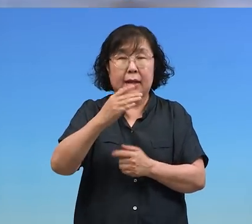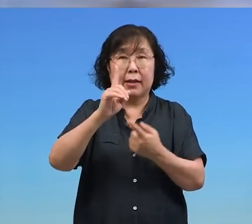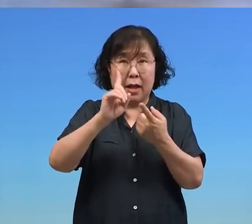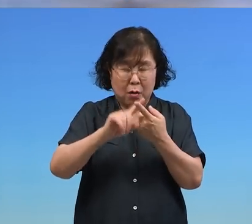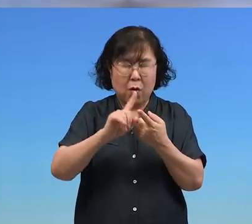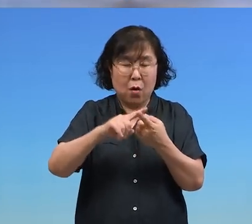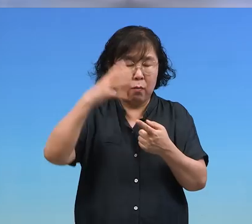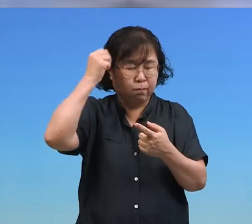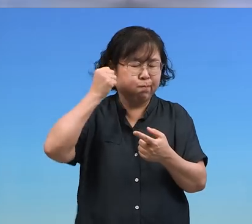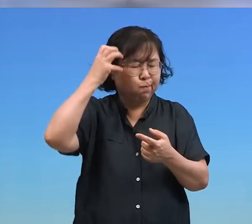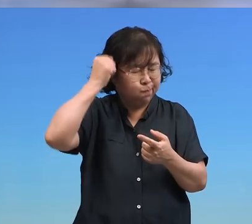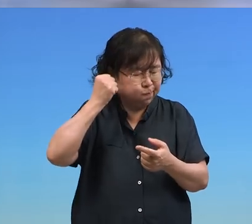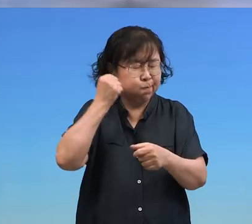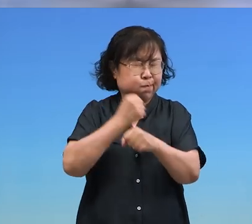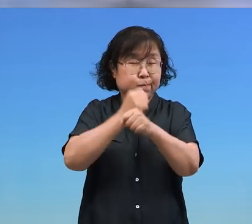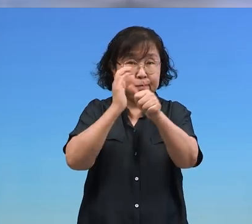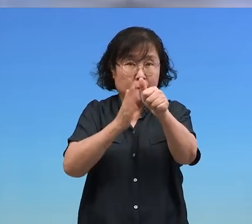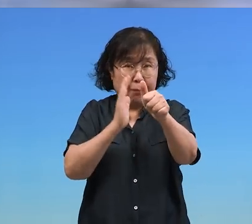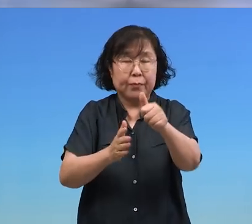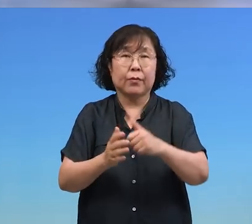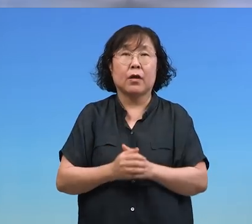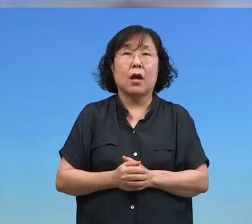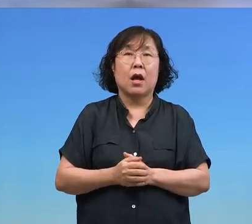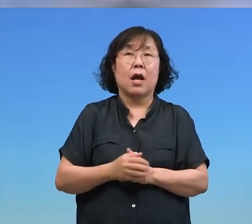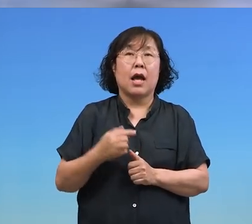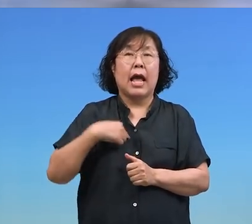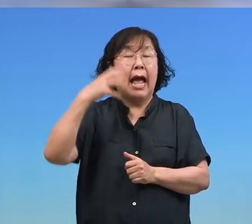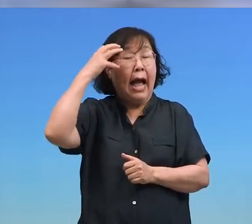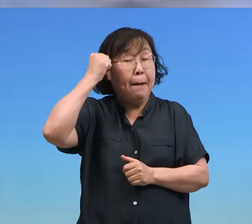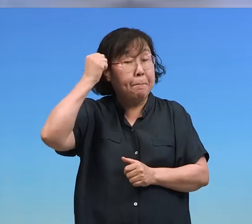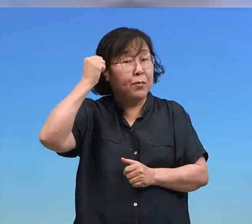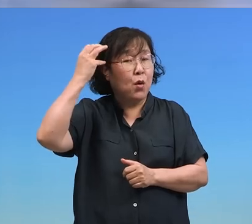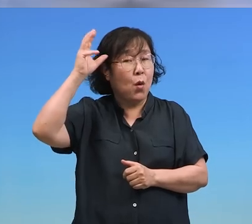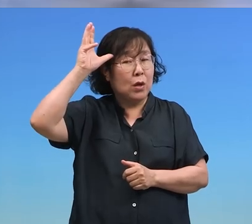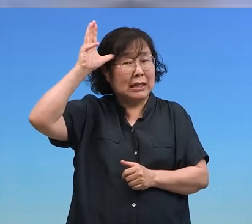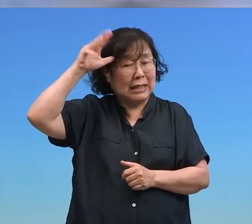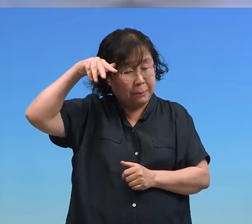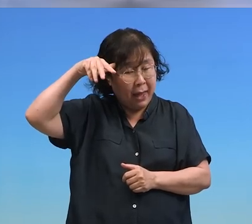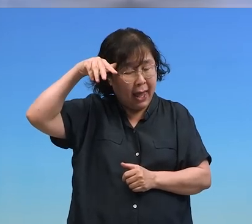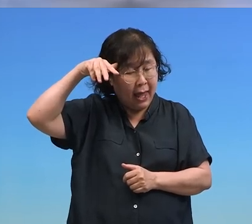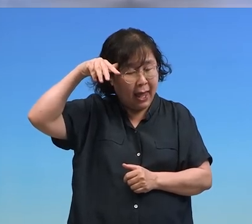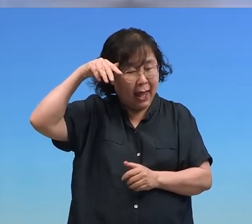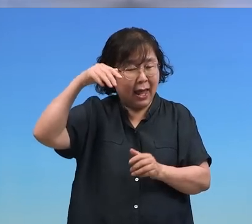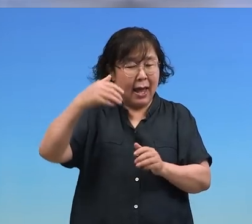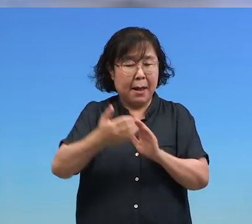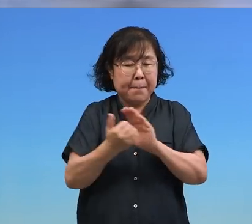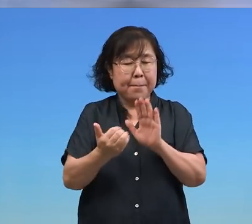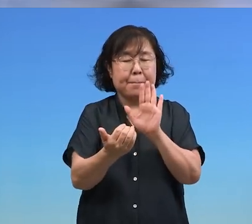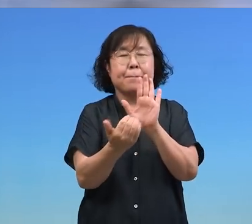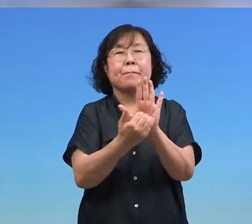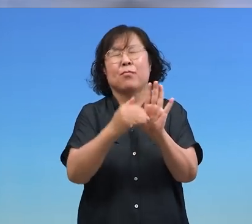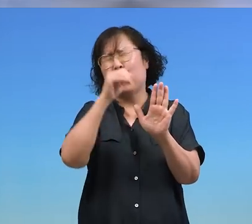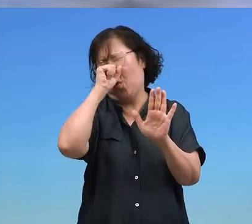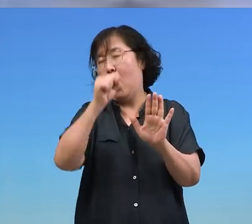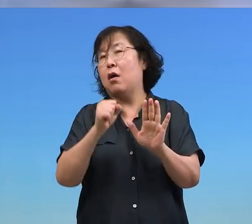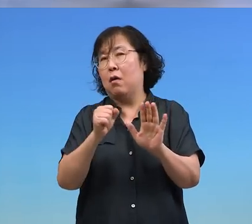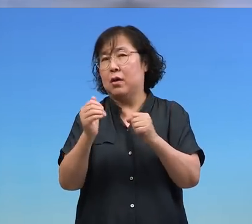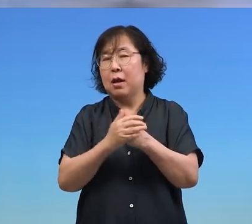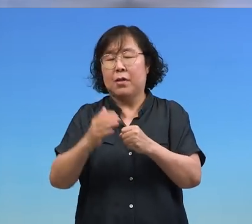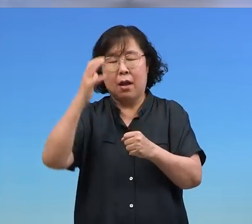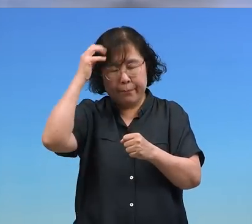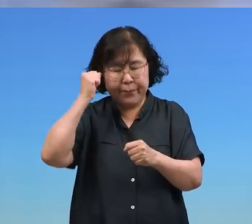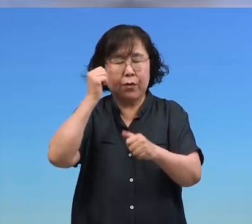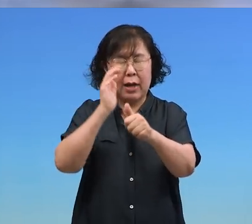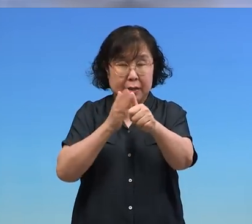하실 수 있는 데까지 그렇게 암송 그 얘기 들으셨죠 암송이 치매 예방에 좋다고 하나님 앞에 이제 암송을